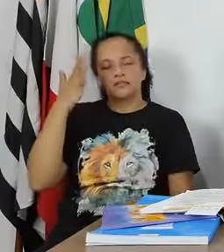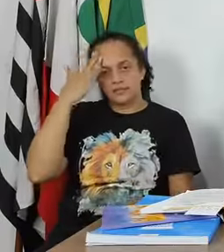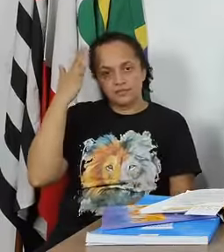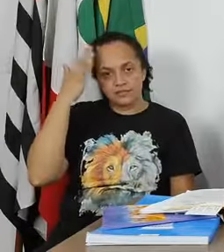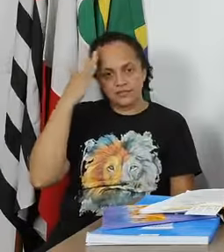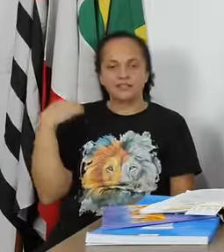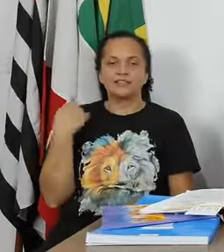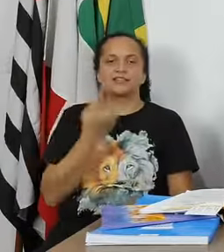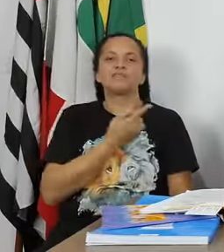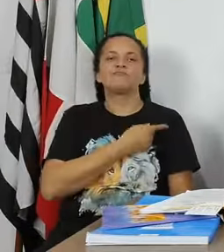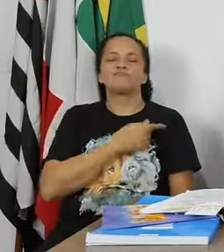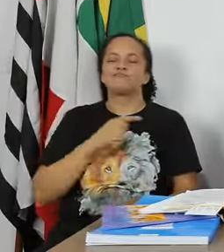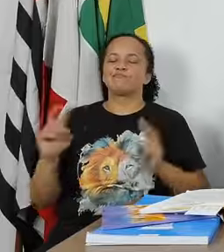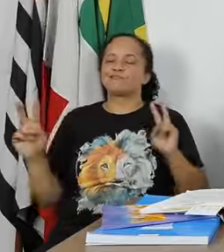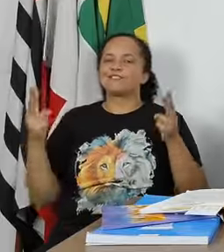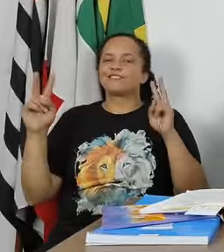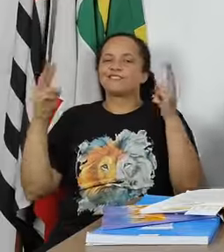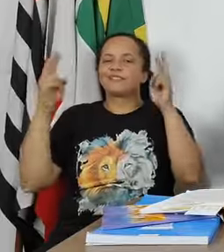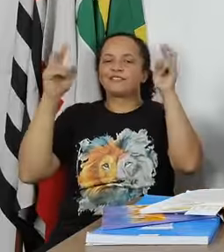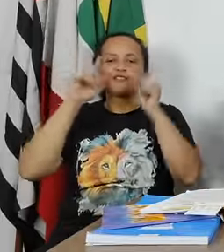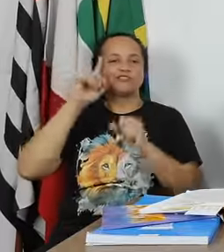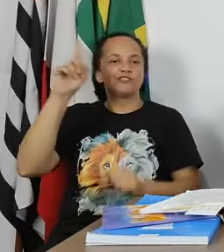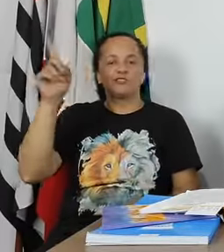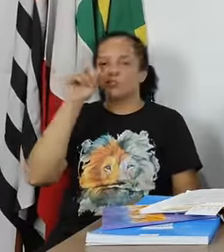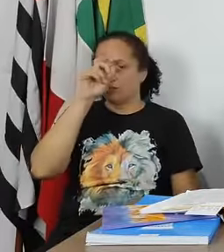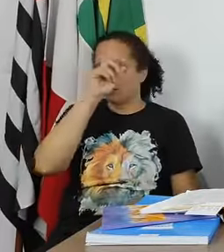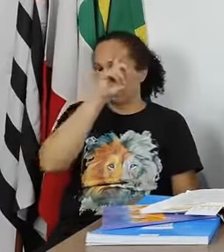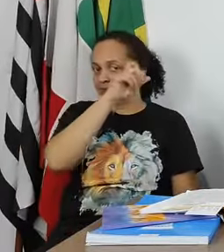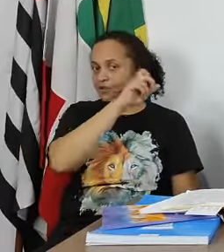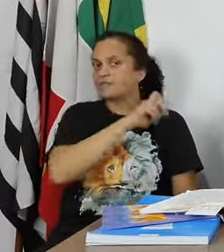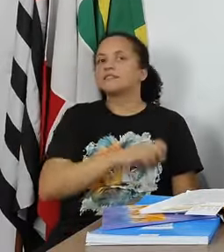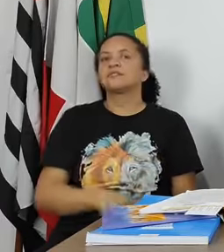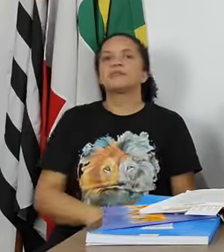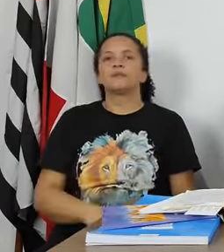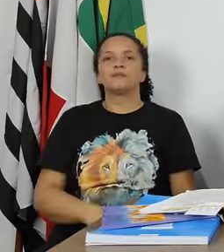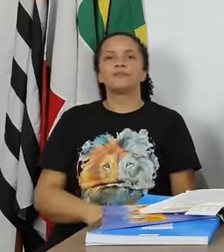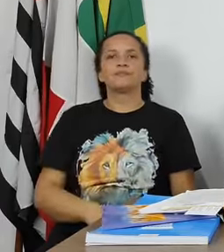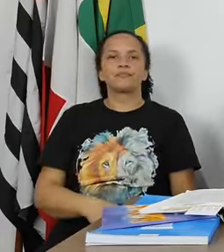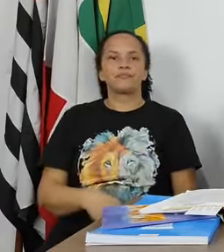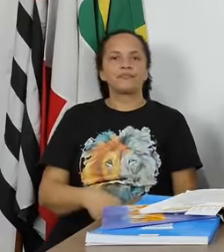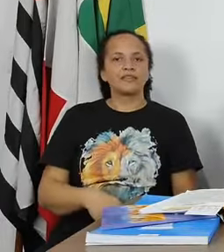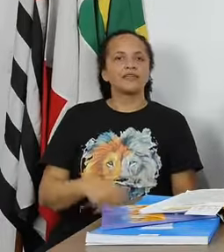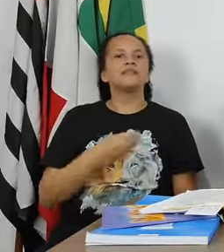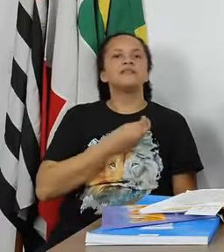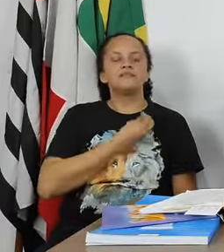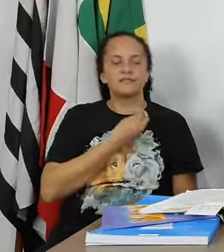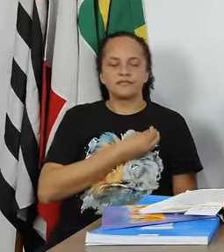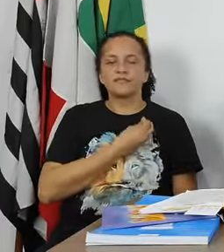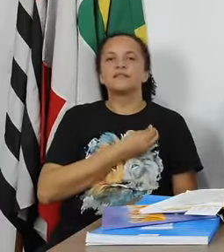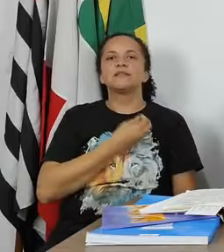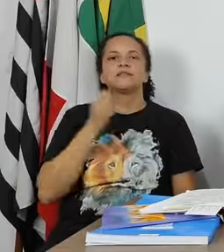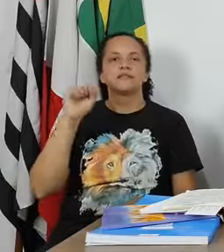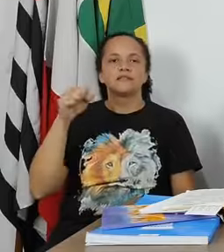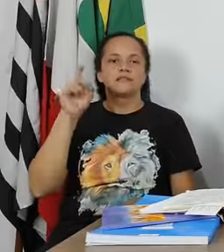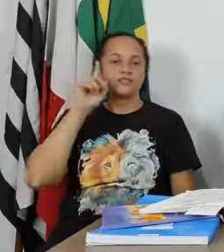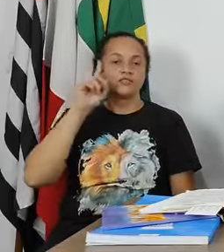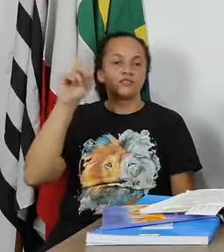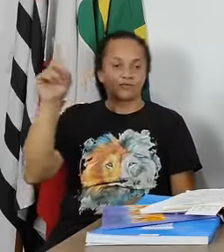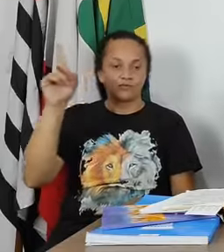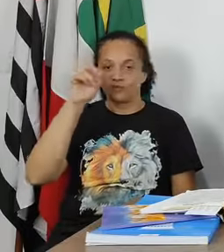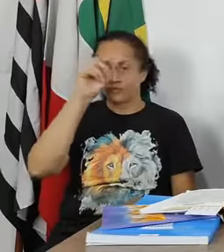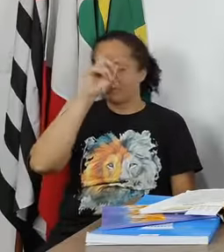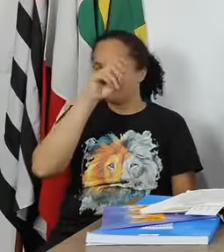e venceremos esse momento difícil, e viveremos momentos difíceis, e quando chegar aquele grande dia, nós